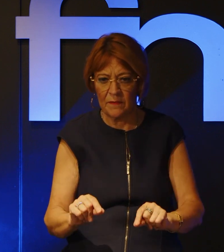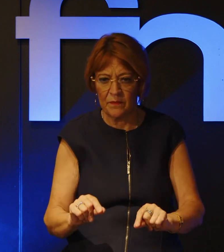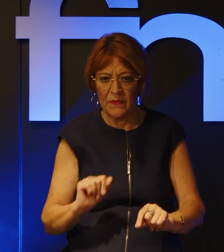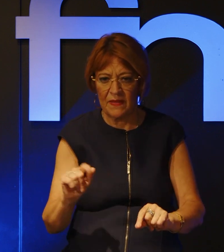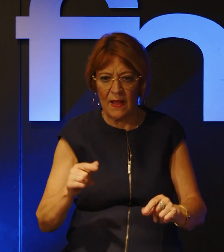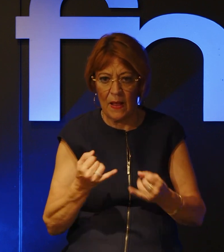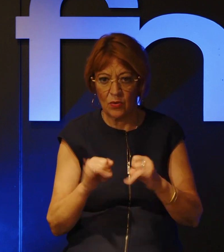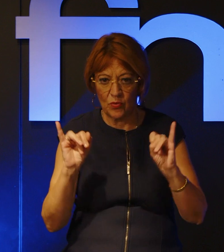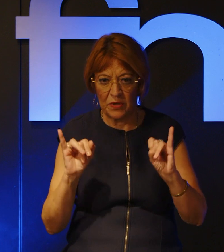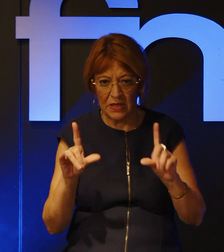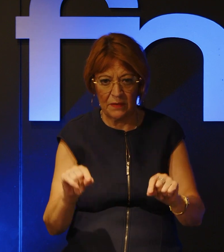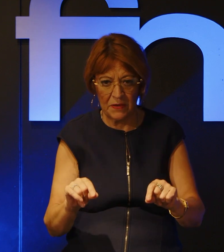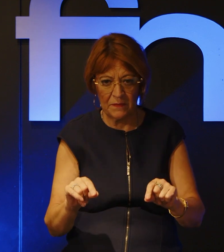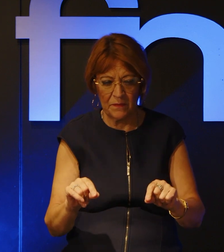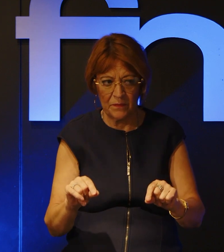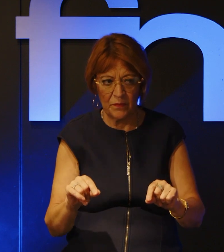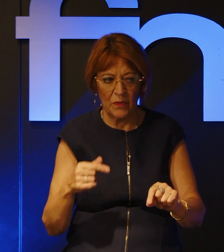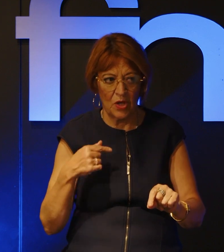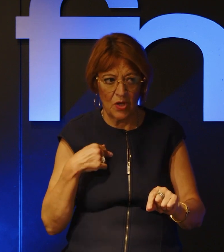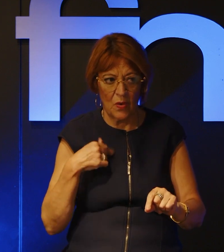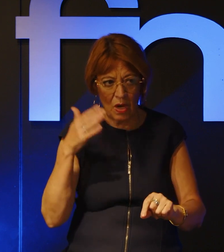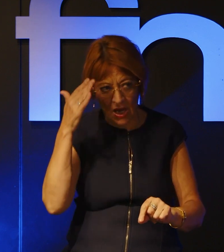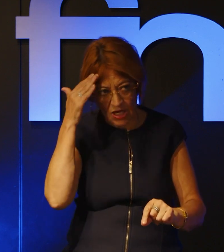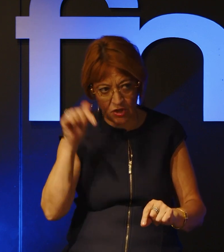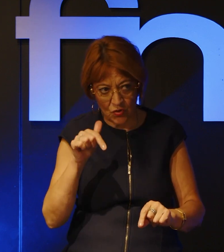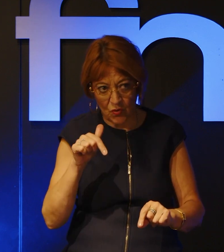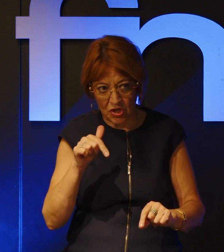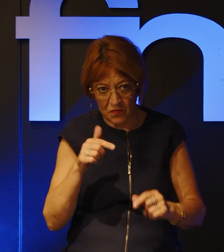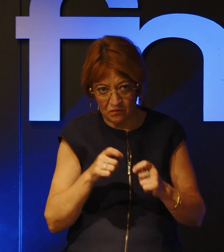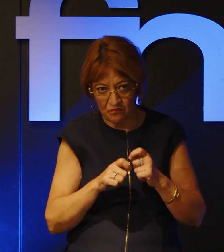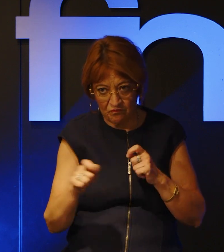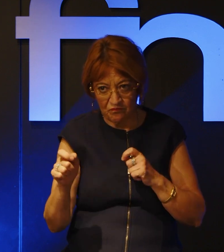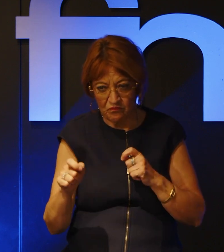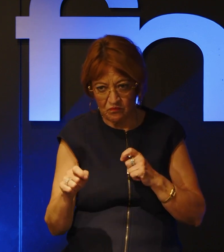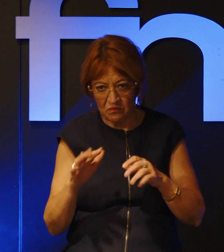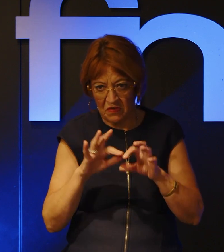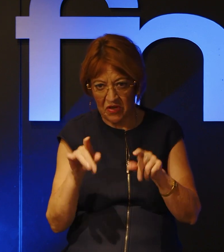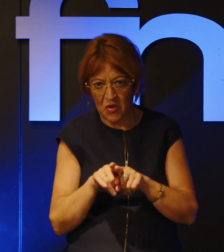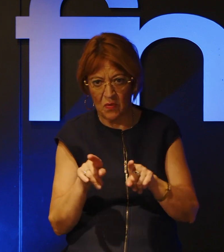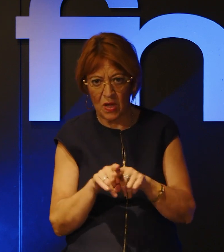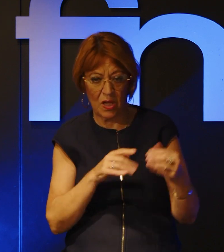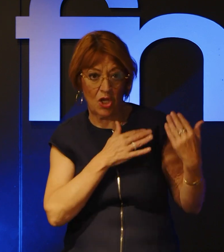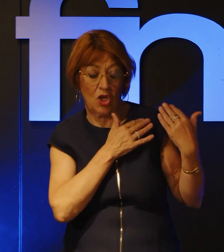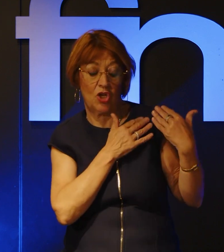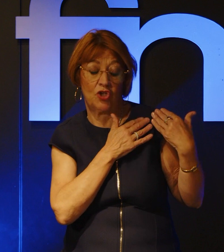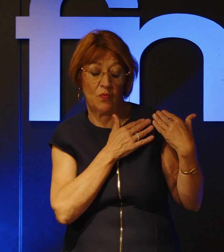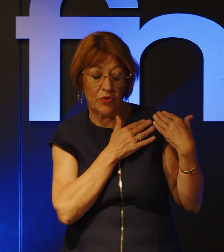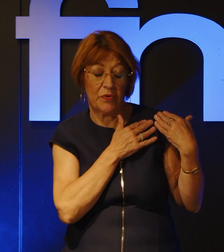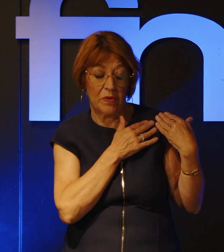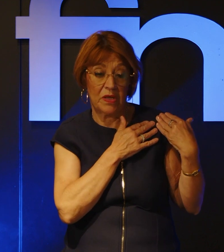e pela autonomia também eh eu considero que hoje em dia acaba por ser uma responsabilidade